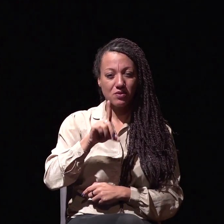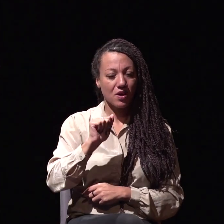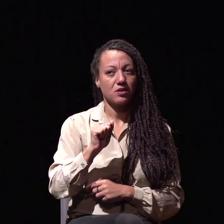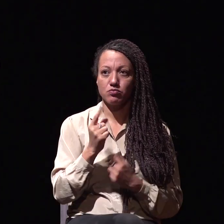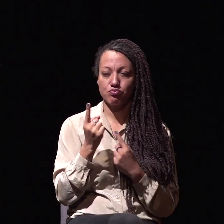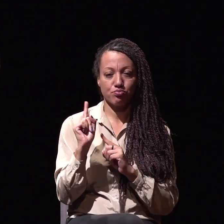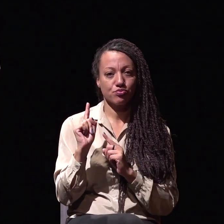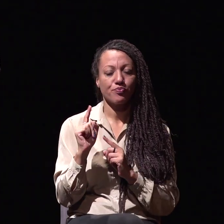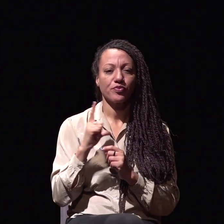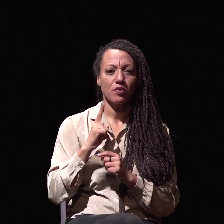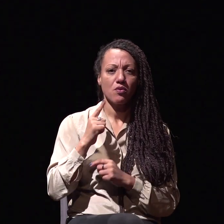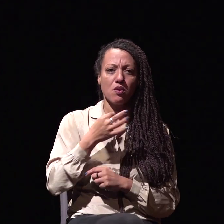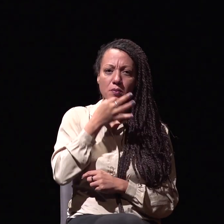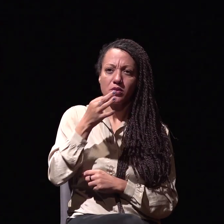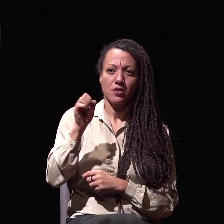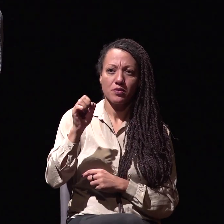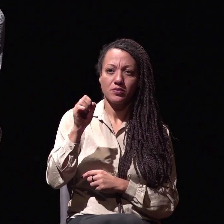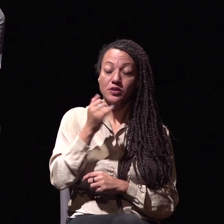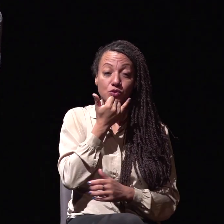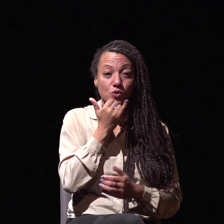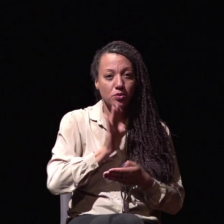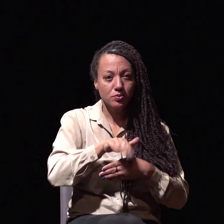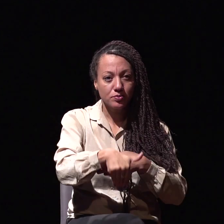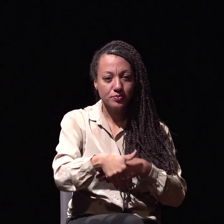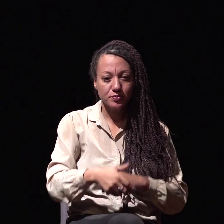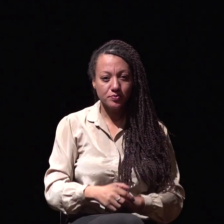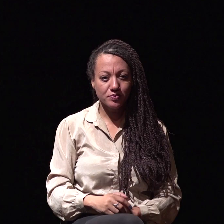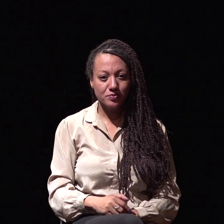A posição da Itália... Desculpa,